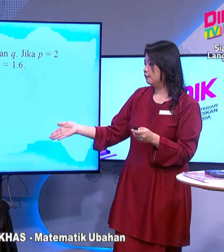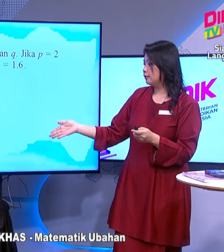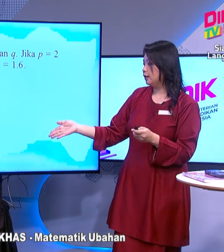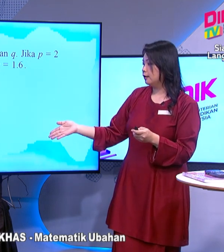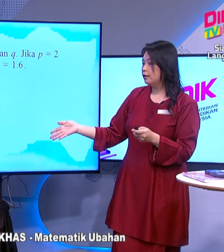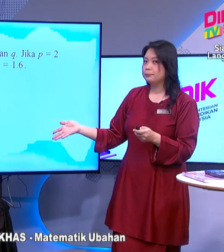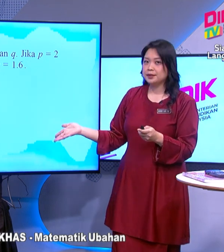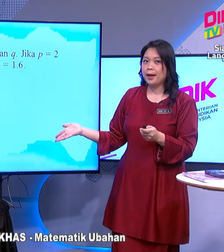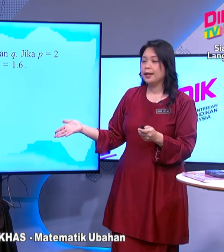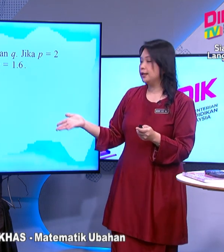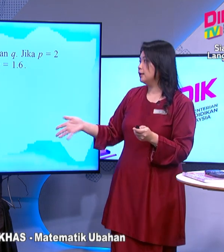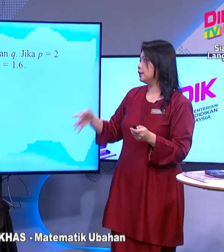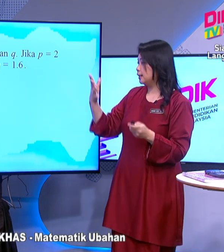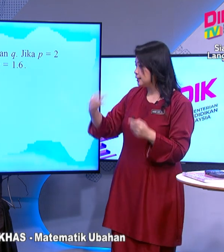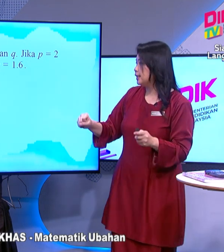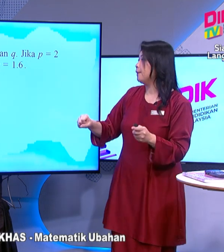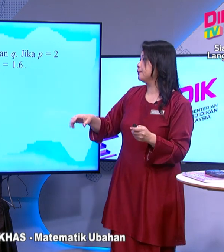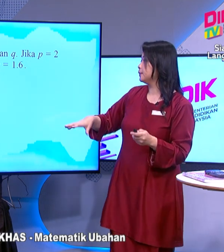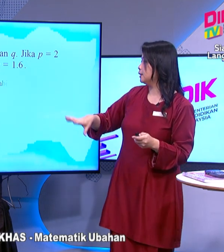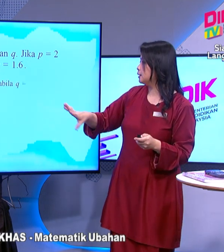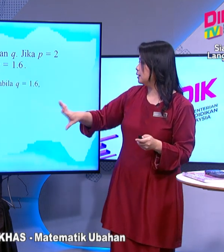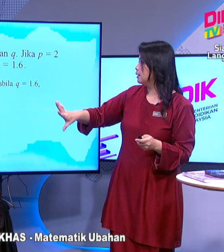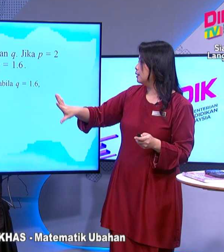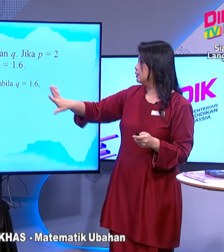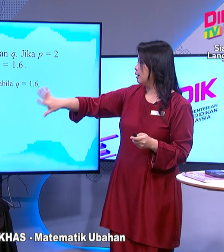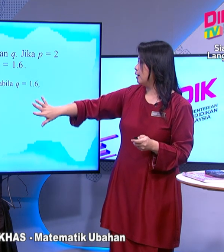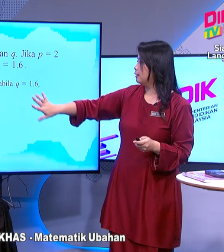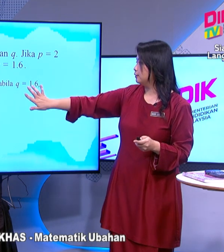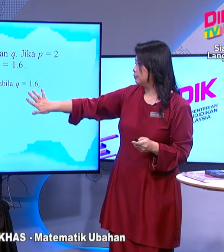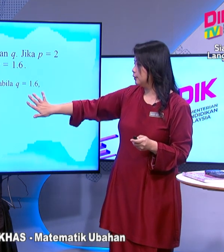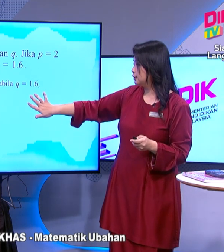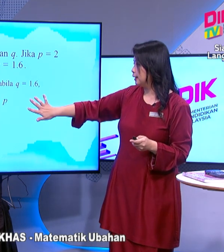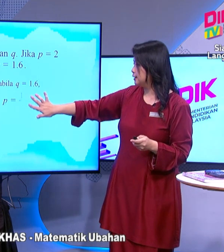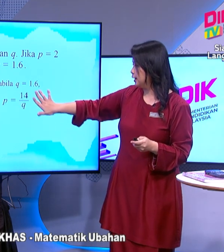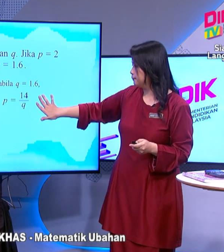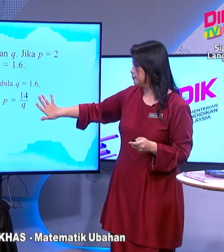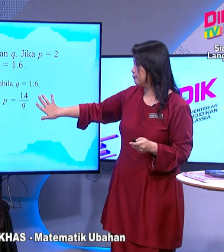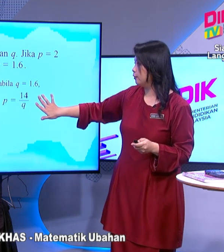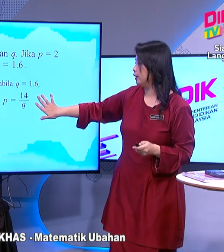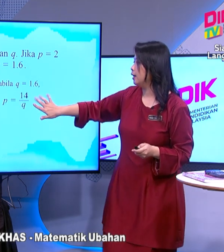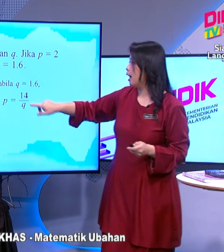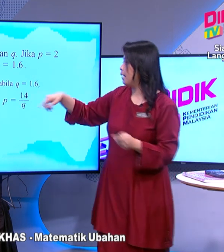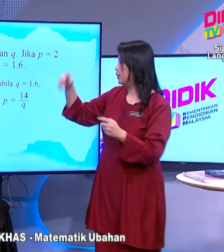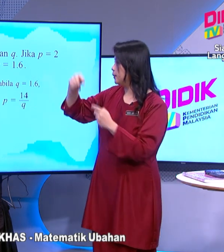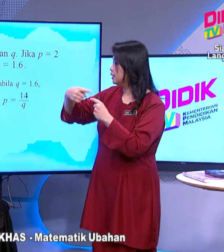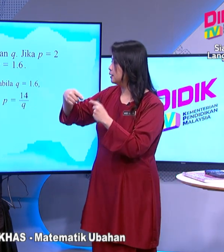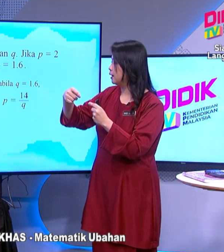Hai Ki bersamaan ini kita ada siap kita letak di sini oke apabila